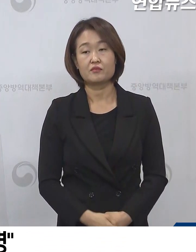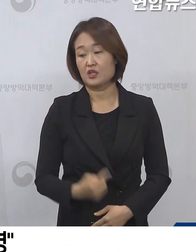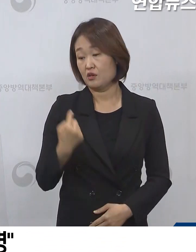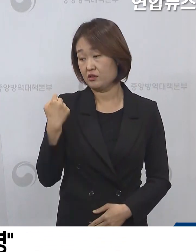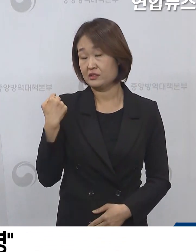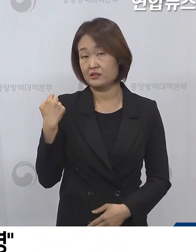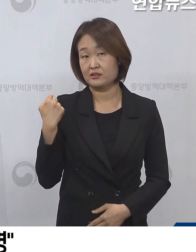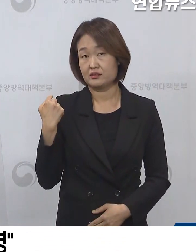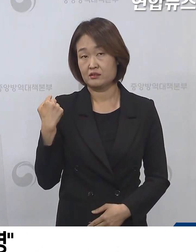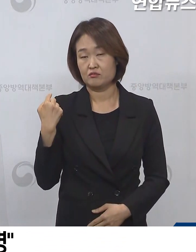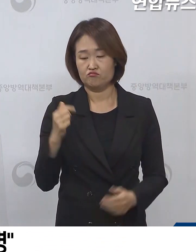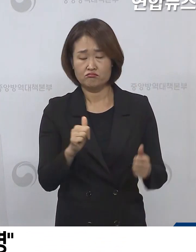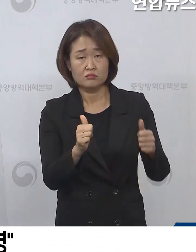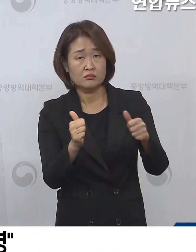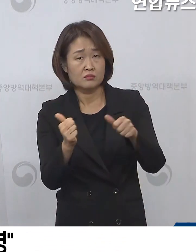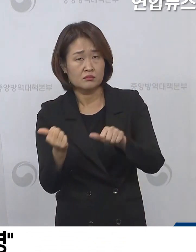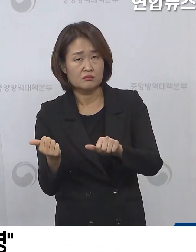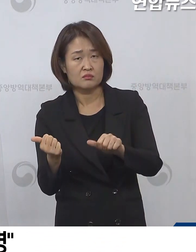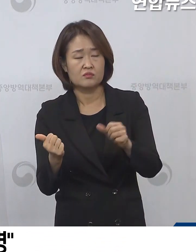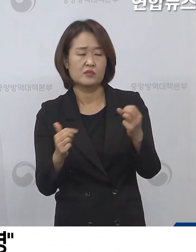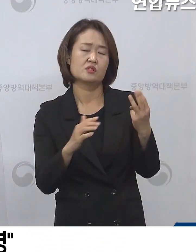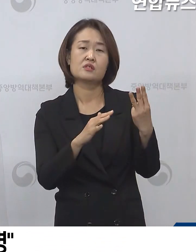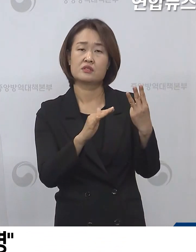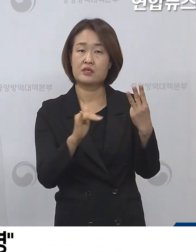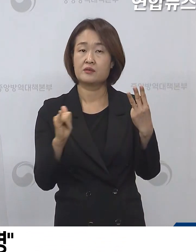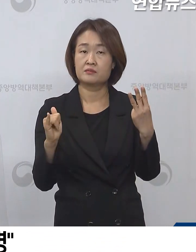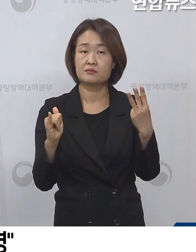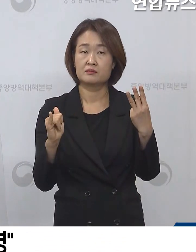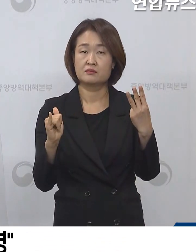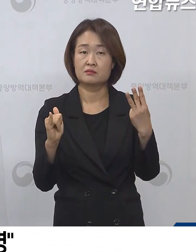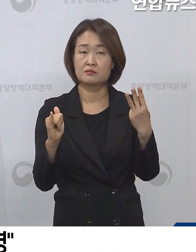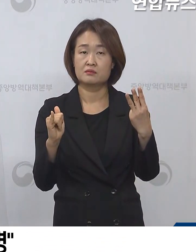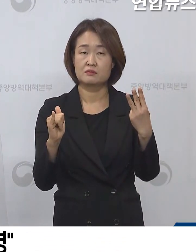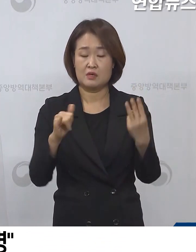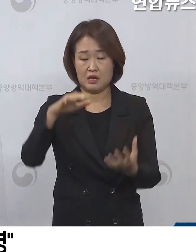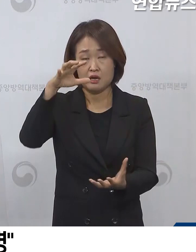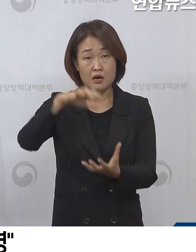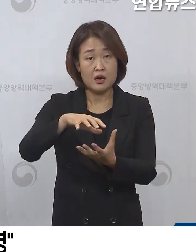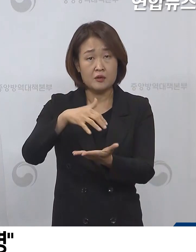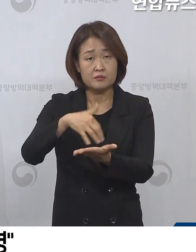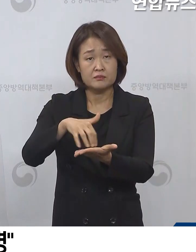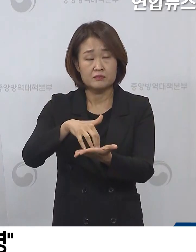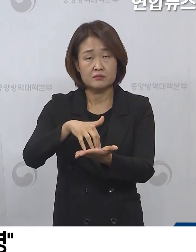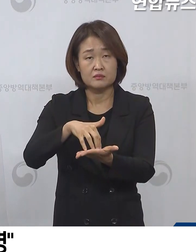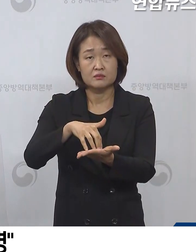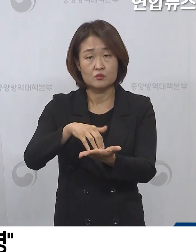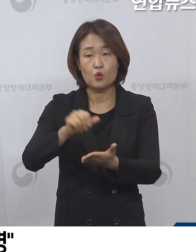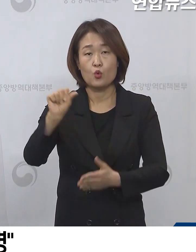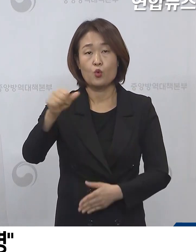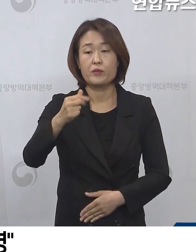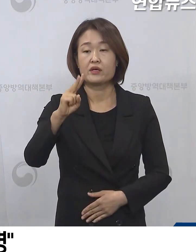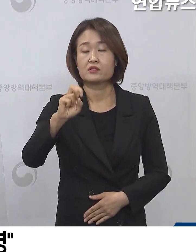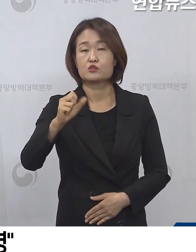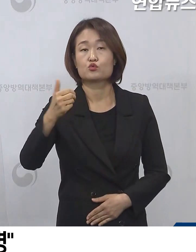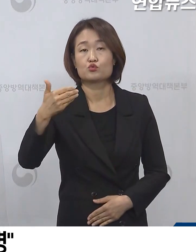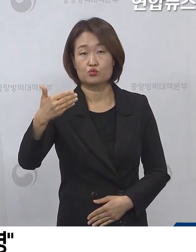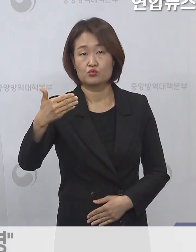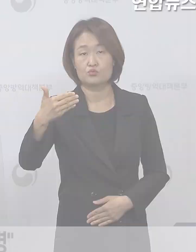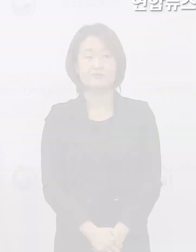어제는 사망자가 생명 발생하였고 누적 확진 자는 누적 사망자는 529 명